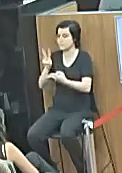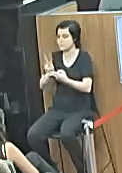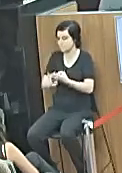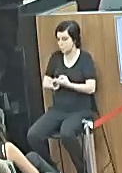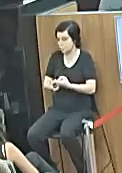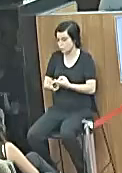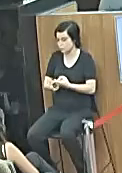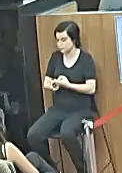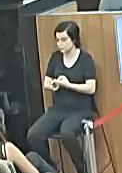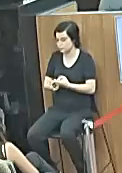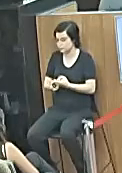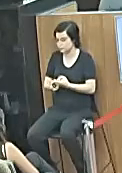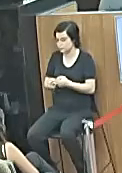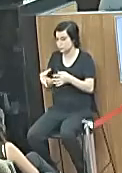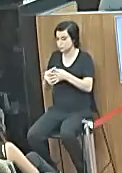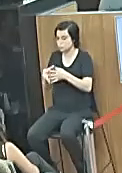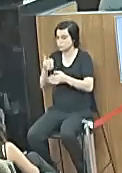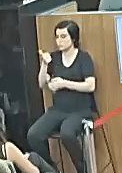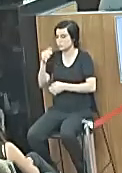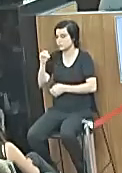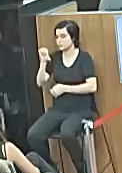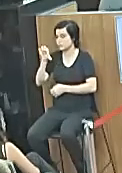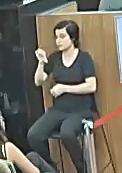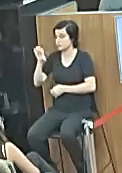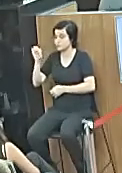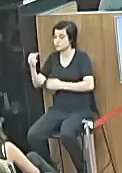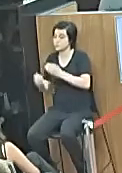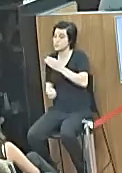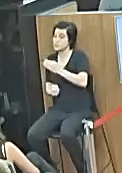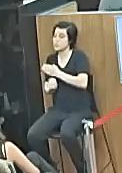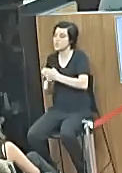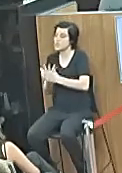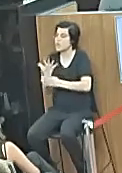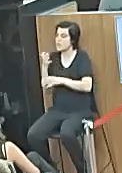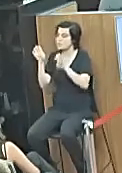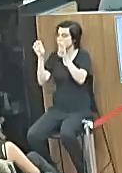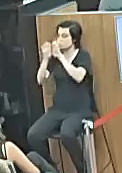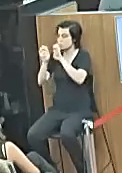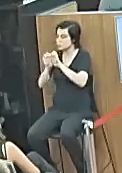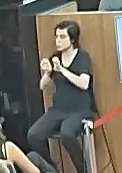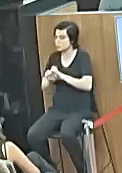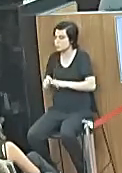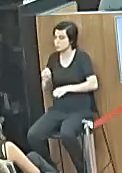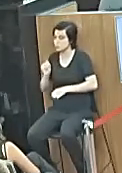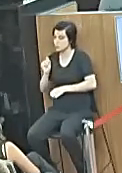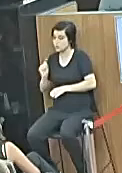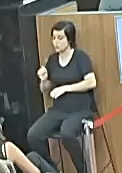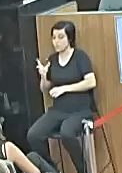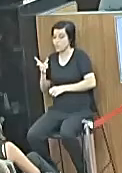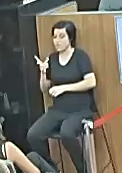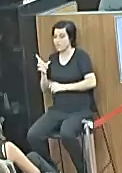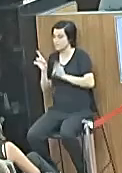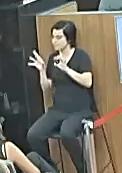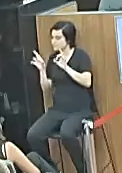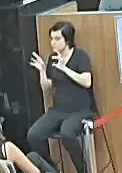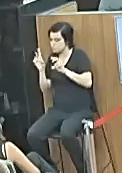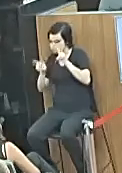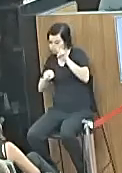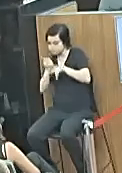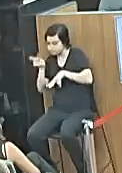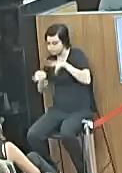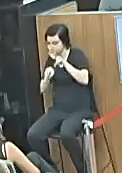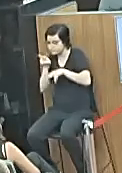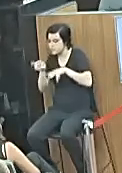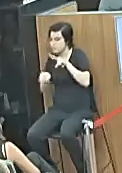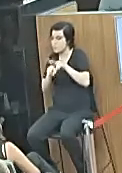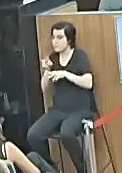ação 1099 implantação e estruturação de defensorias especializadas e núcleos